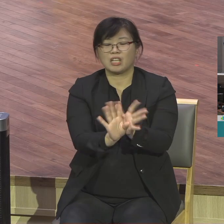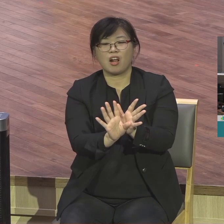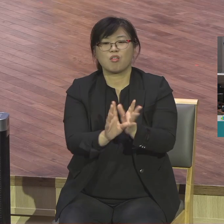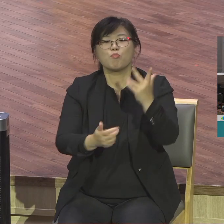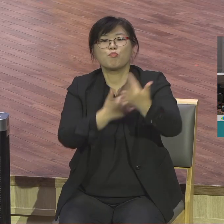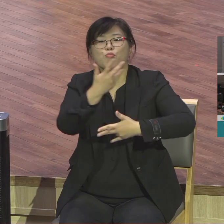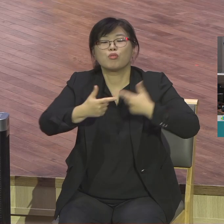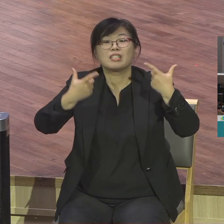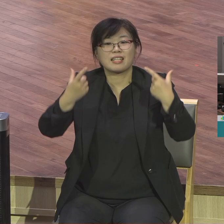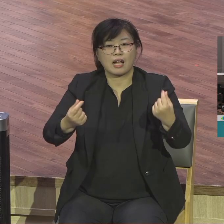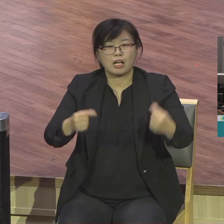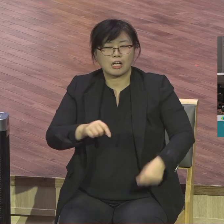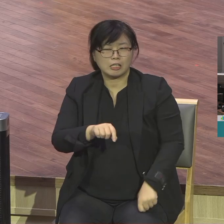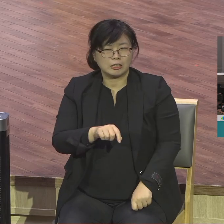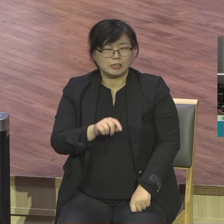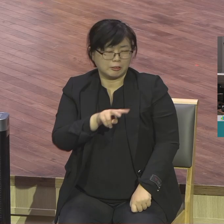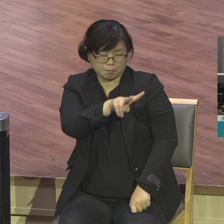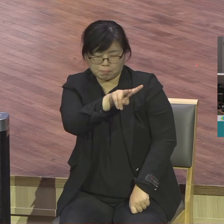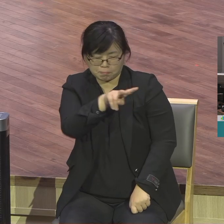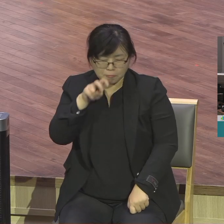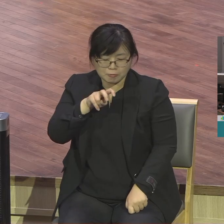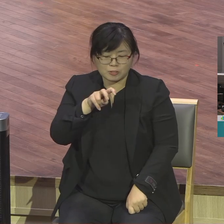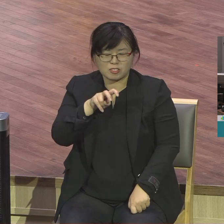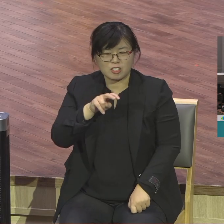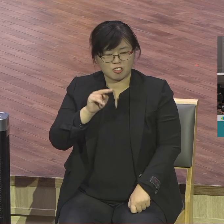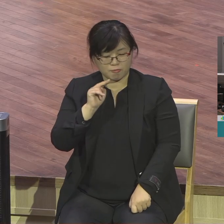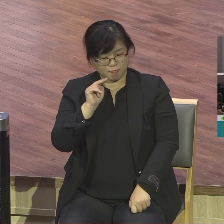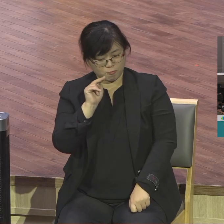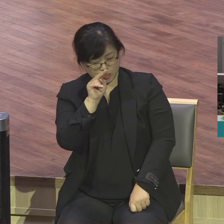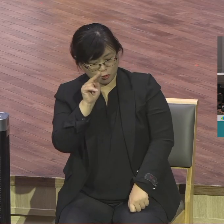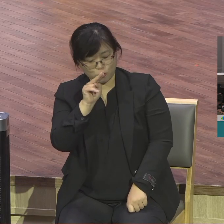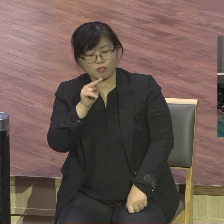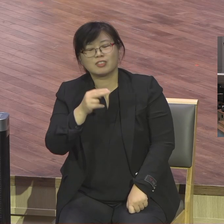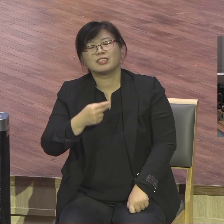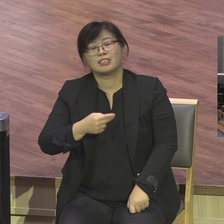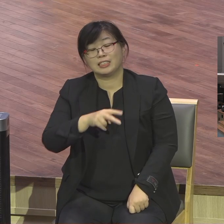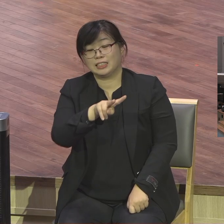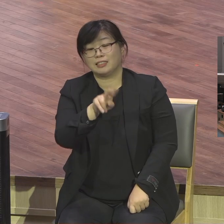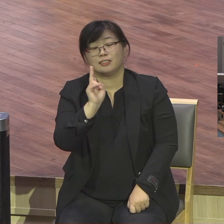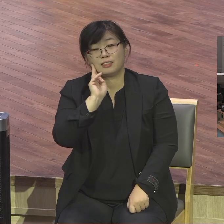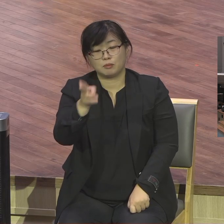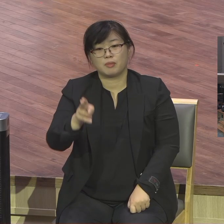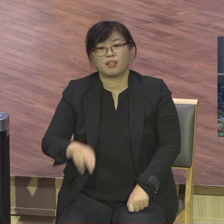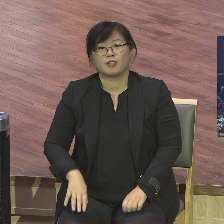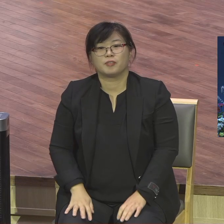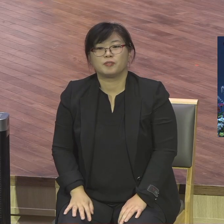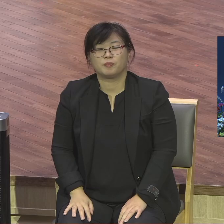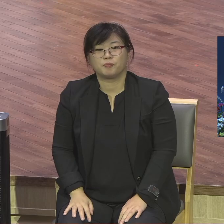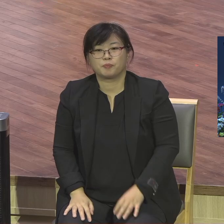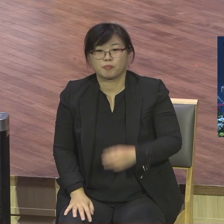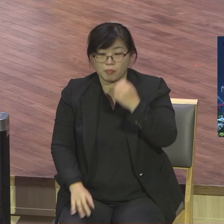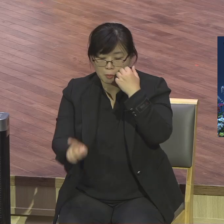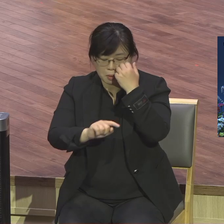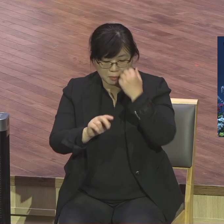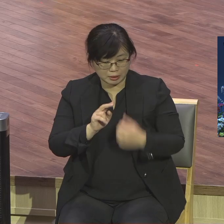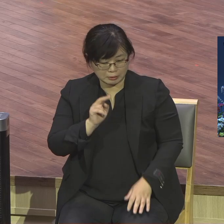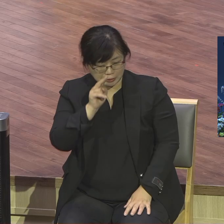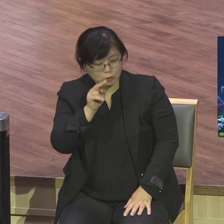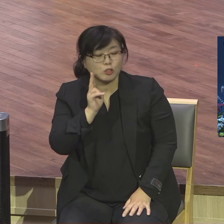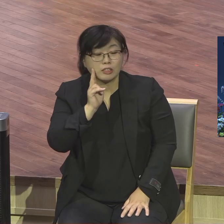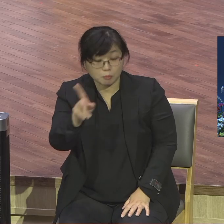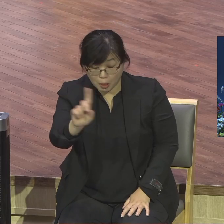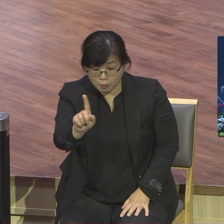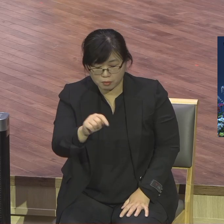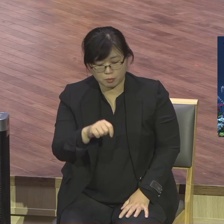질투하시는 하나님이라고 그랬어요 질투하시는 이스라엘 백성이 우상을 숭배한다면